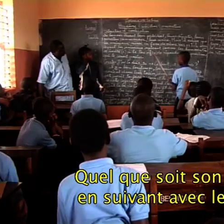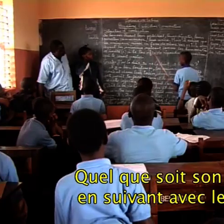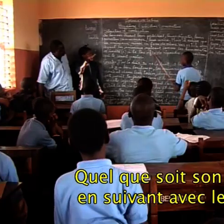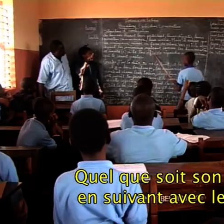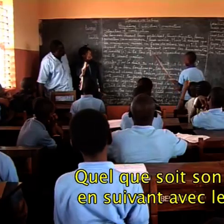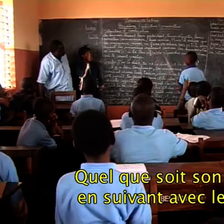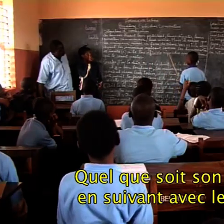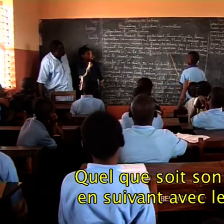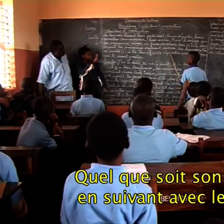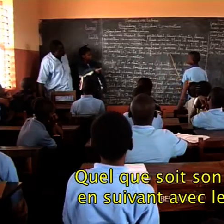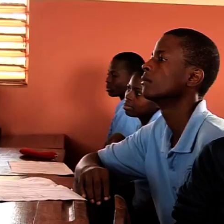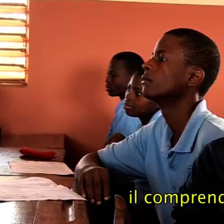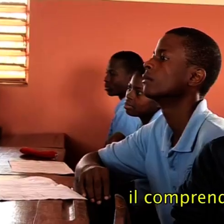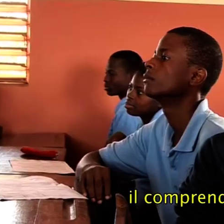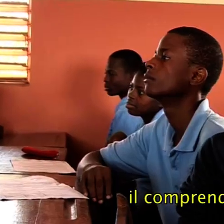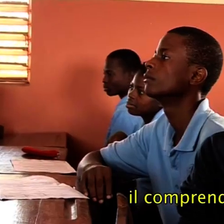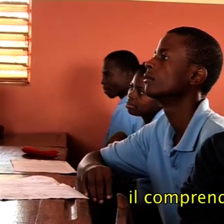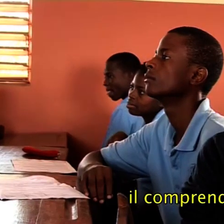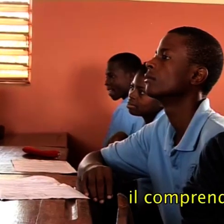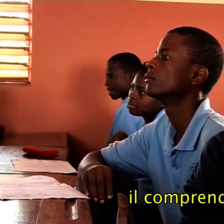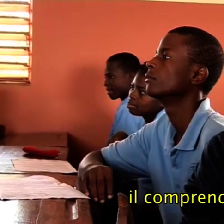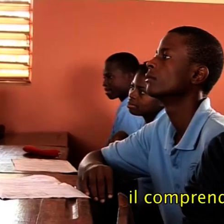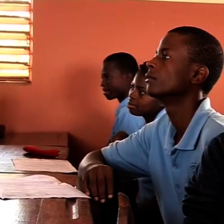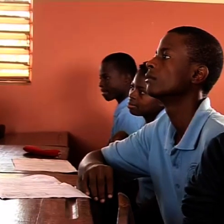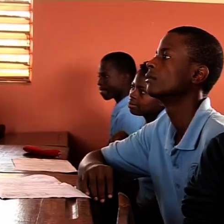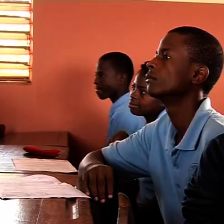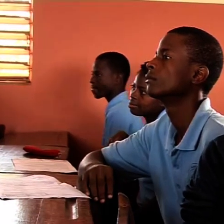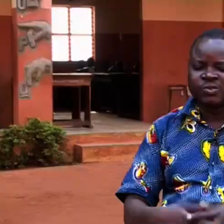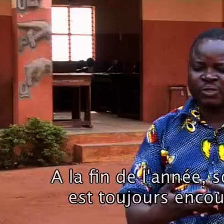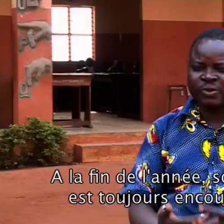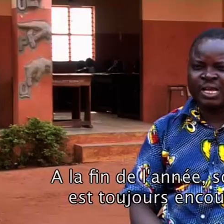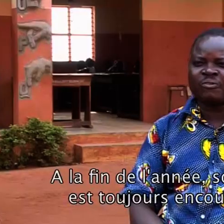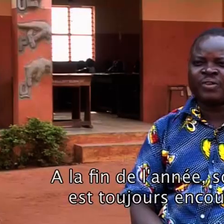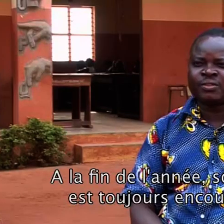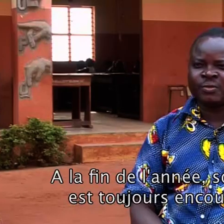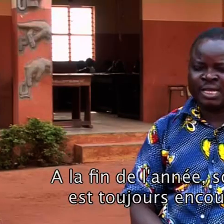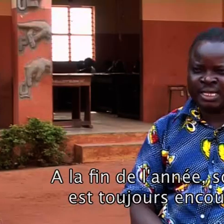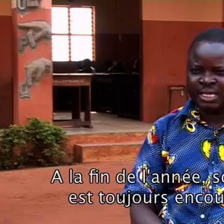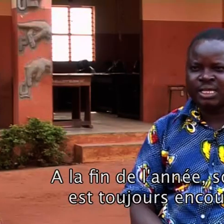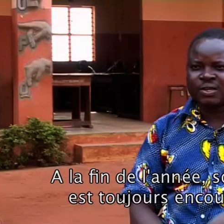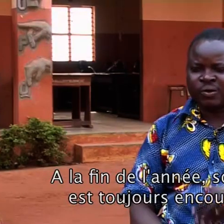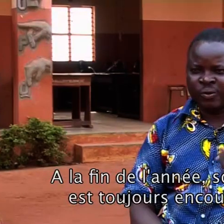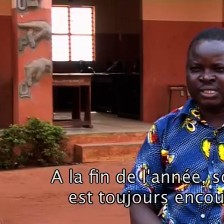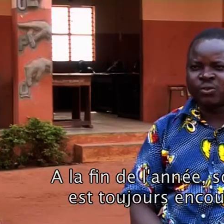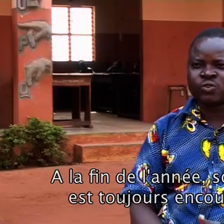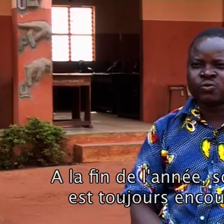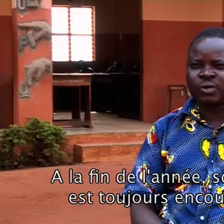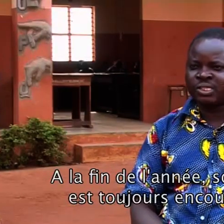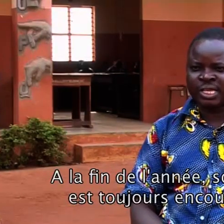lorsqu'il suit le cours avec le sourd, forcément il comprend. Ce qui fait qu'à la fin de l'année, le résultat est toujours